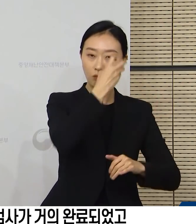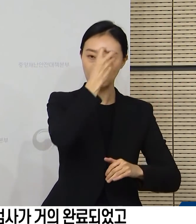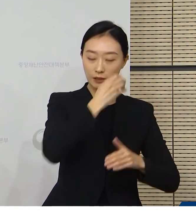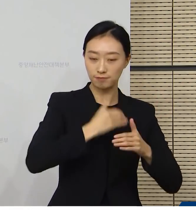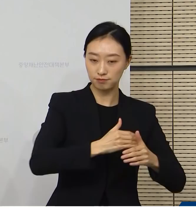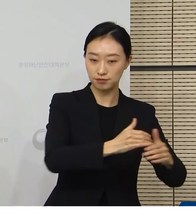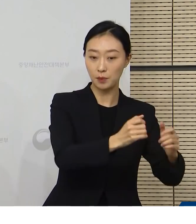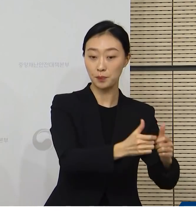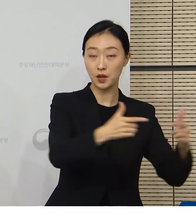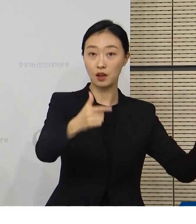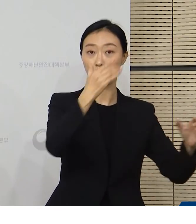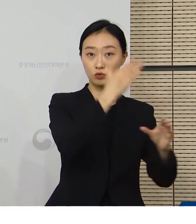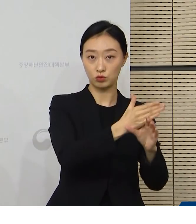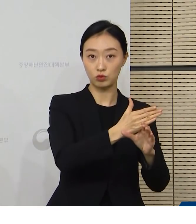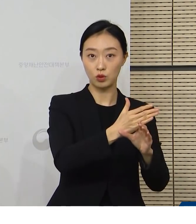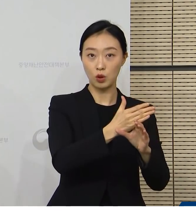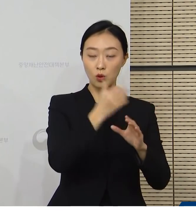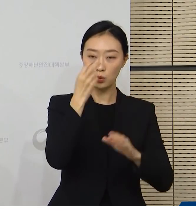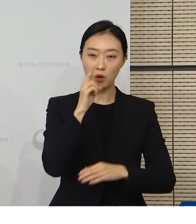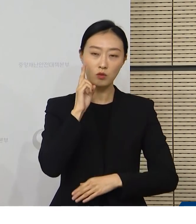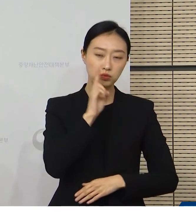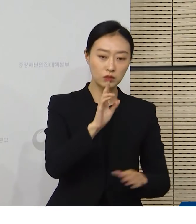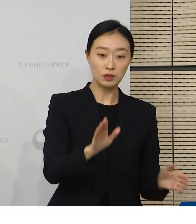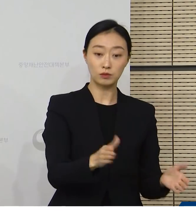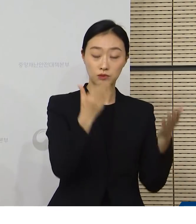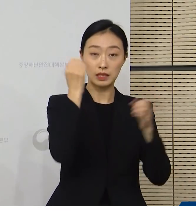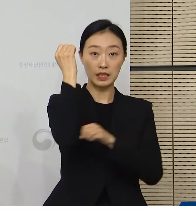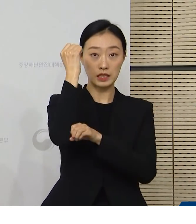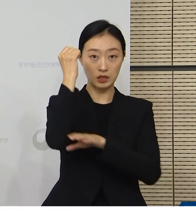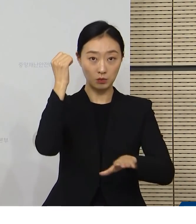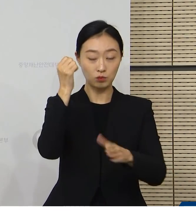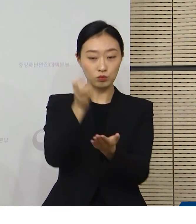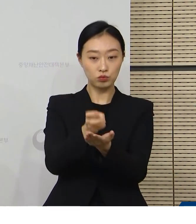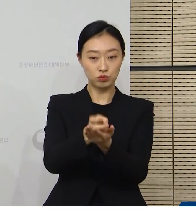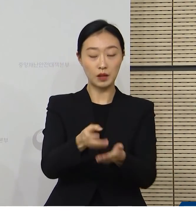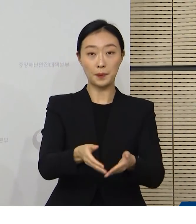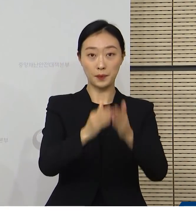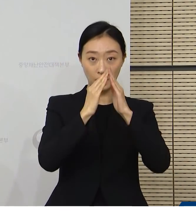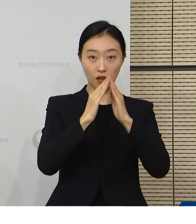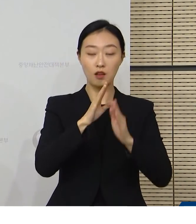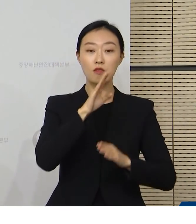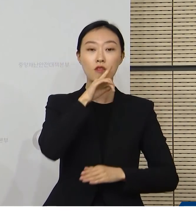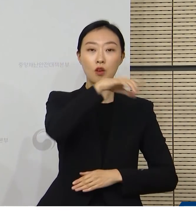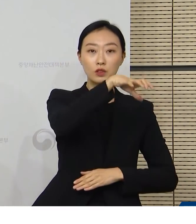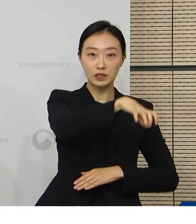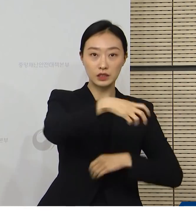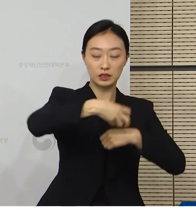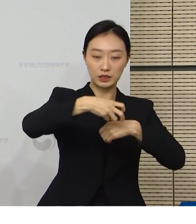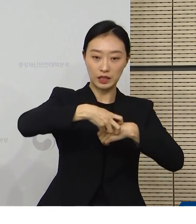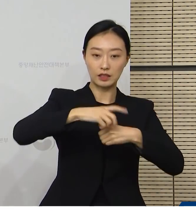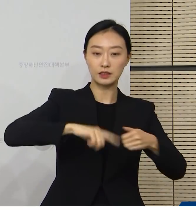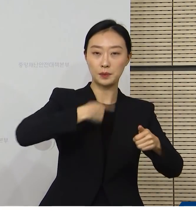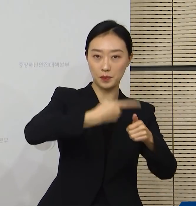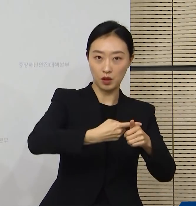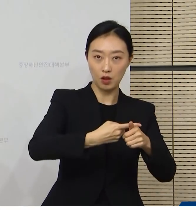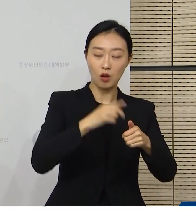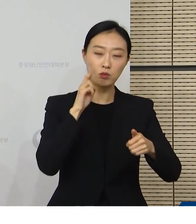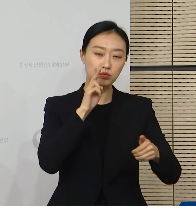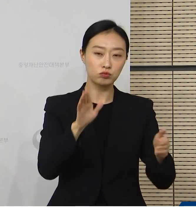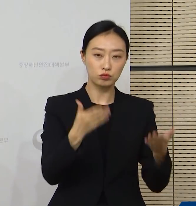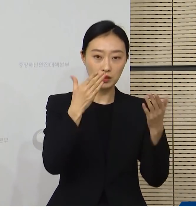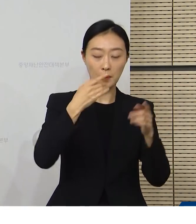있으며 환자의 중증도를 평가하는 체계도 마련되어 현지 의사들이 참여한 중증도 평가팀이